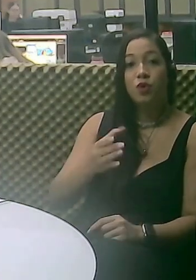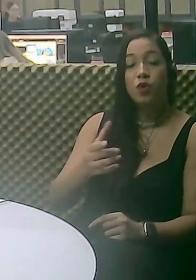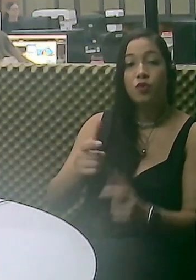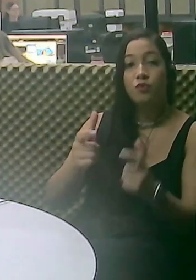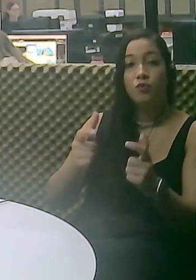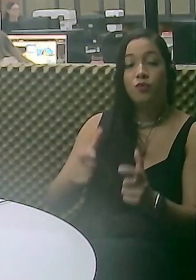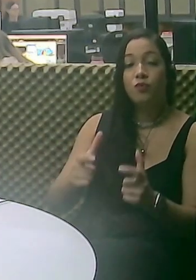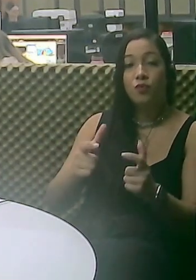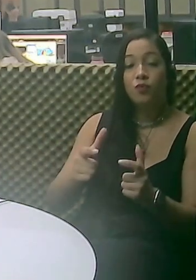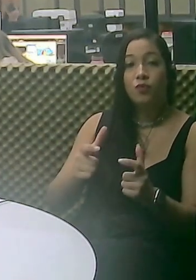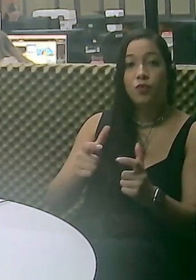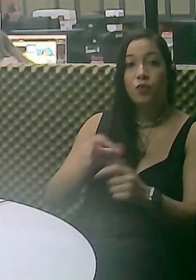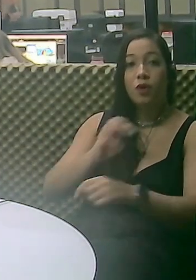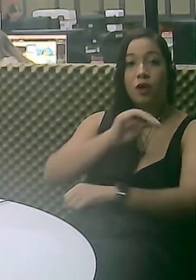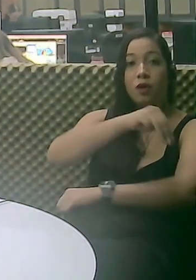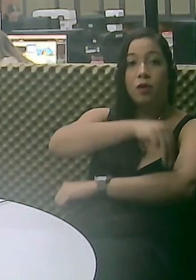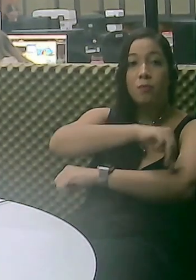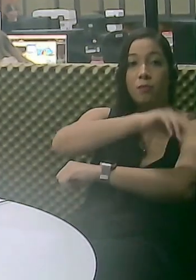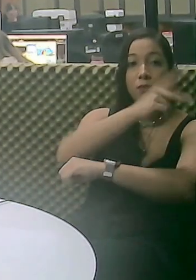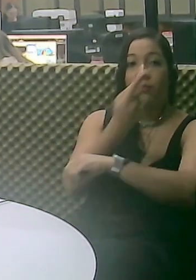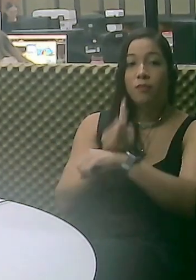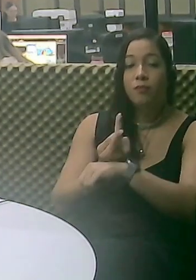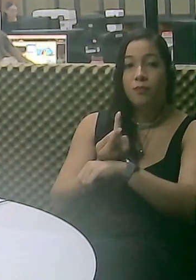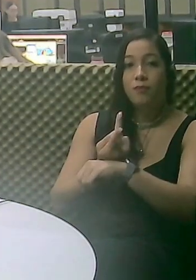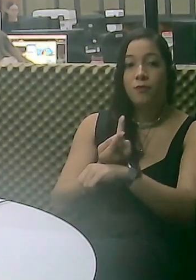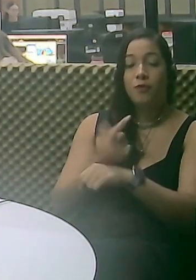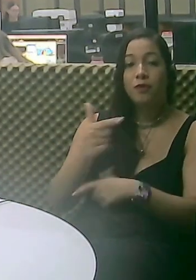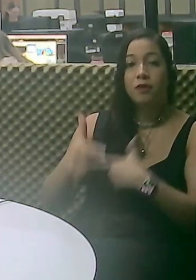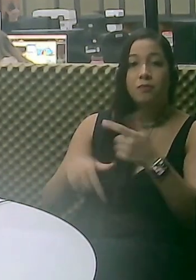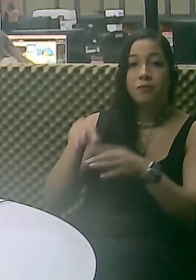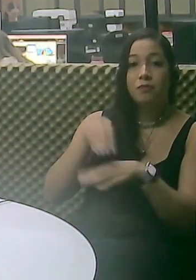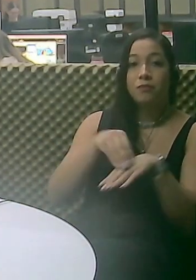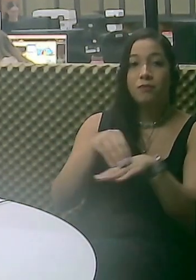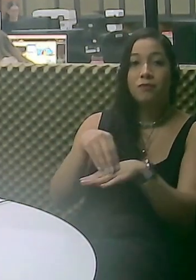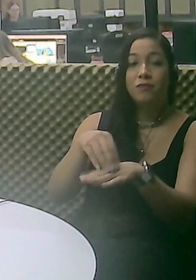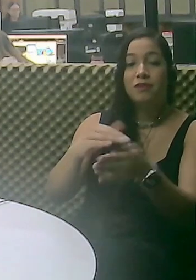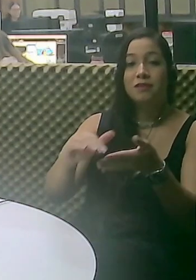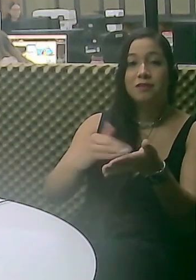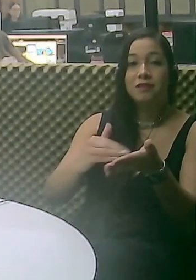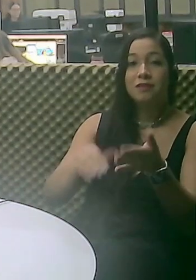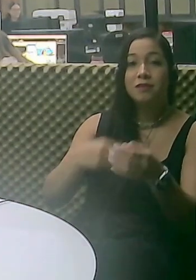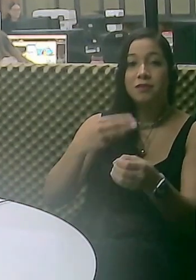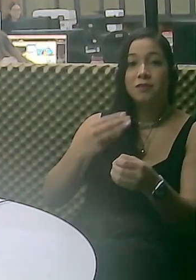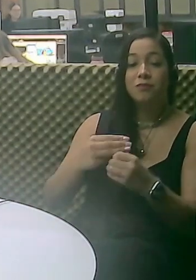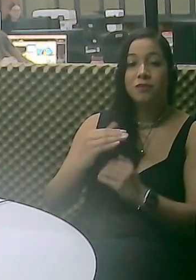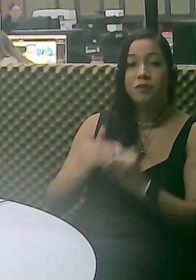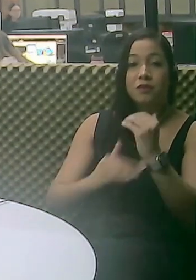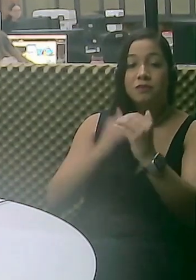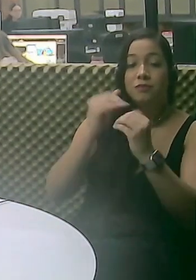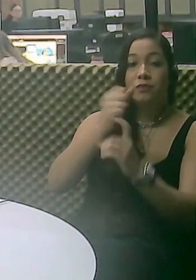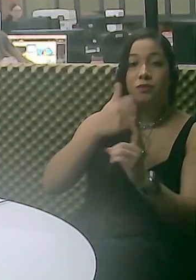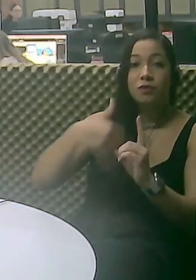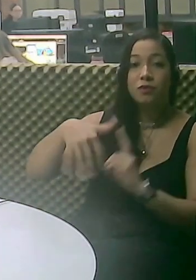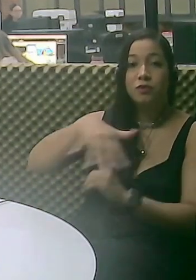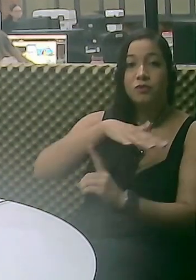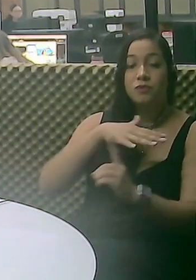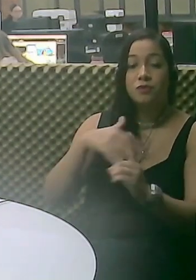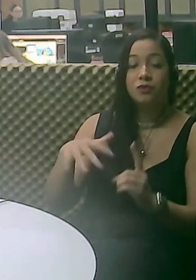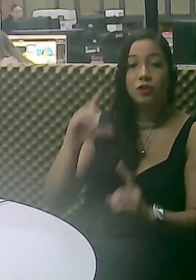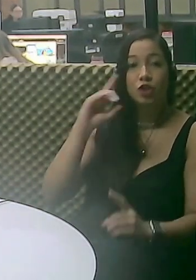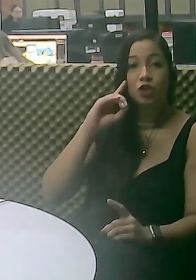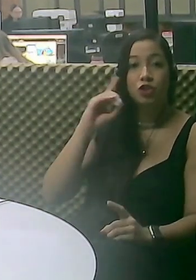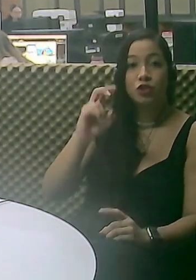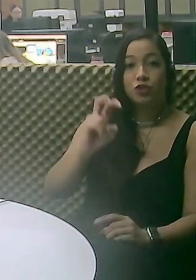o bairro Monte Hebron. O atendimento pelo serviço itinerante da Secretaria Municipal de Desenvolvimento Social será realizado entre os